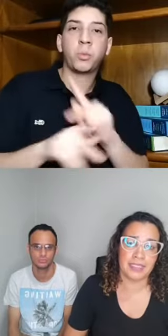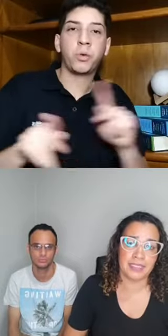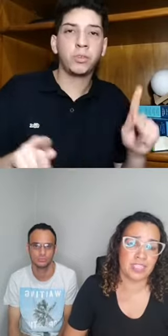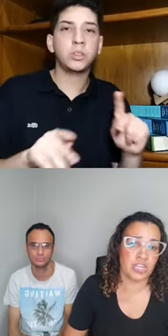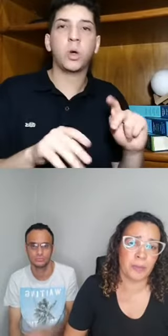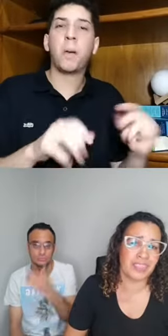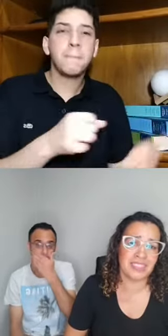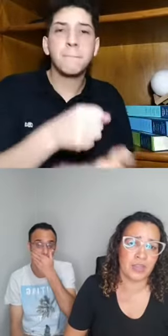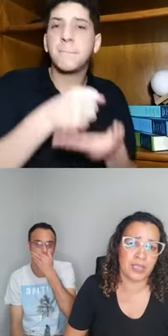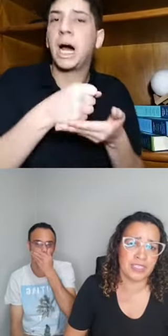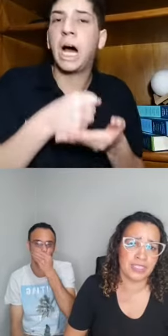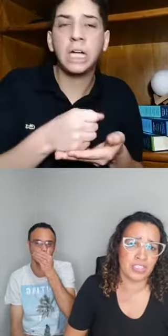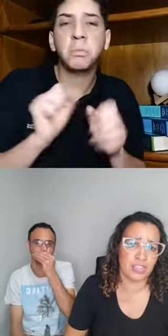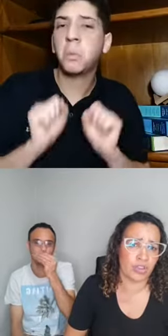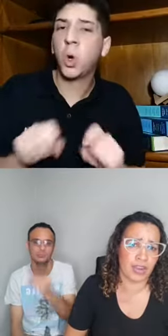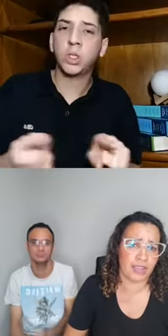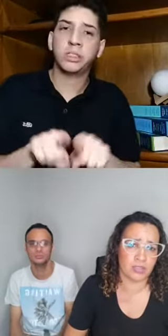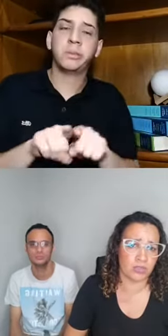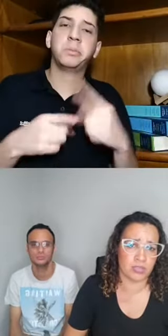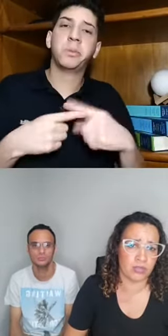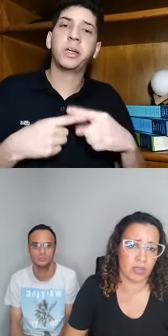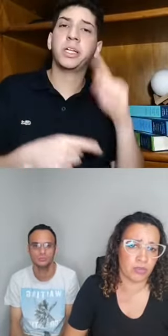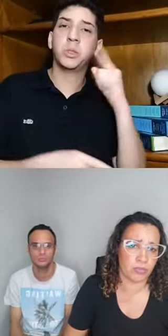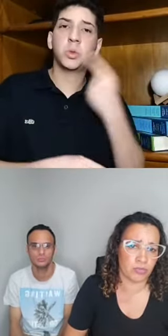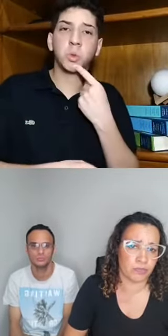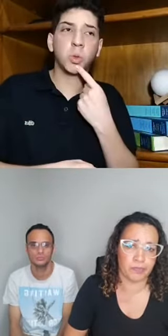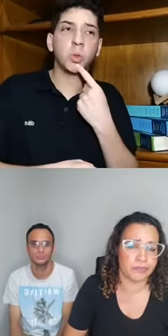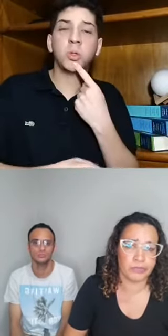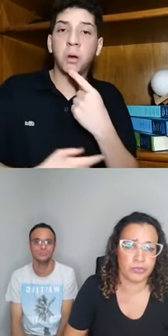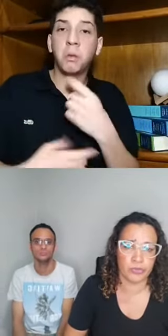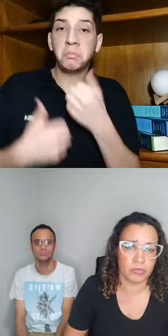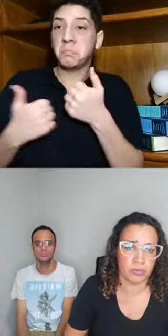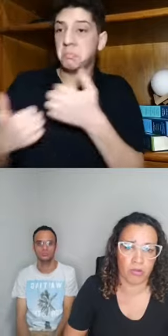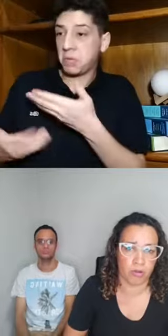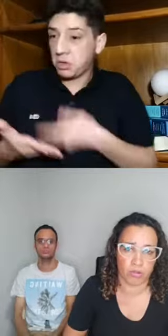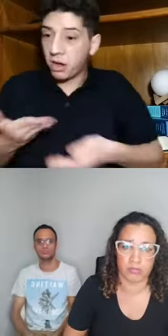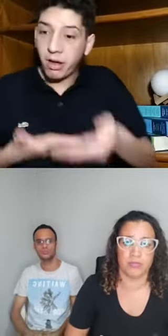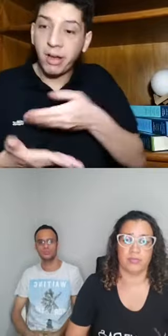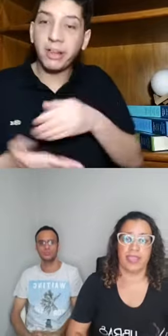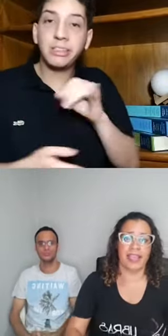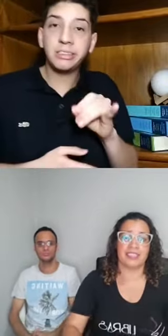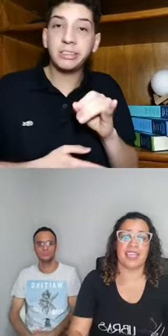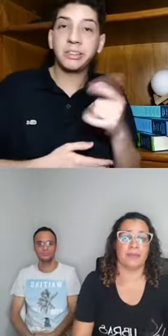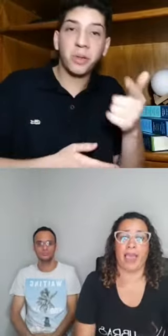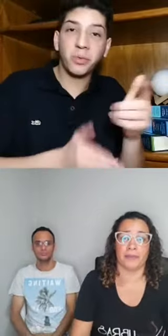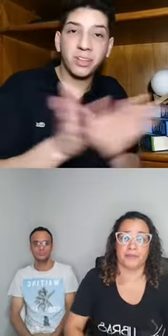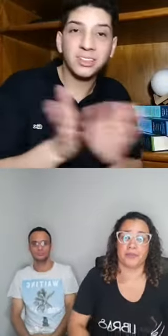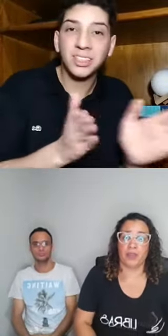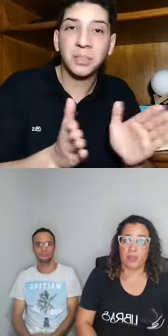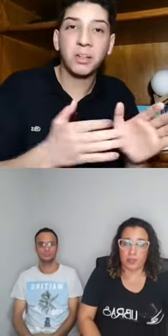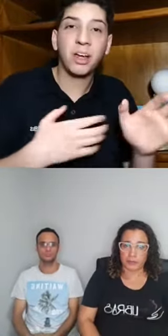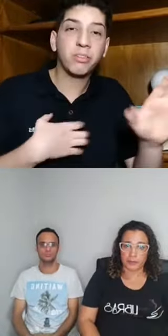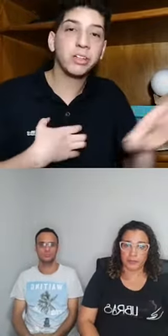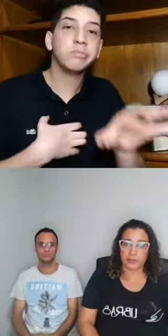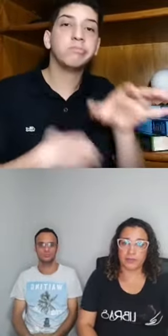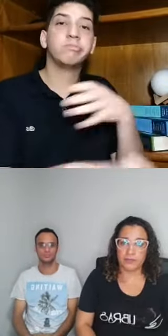Para eles se sentirem, porque senão eles se sentem isolados. Não concordo. Até engasguei.